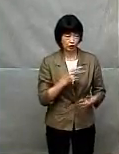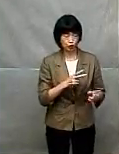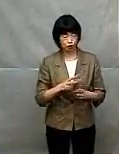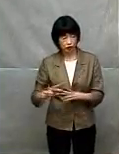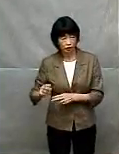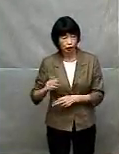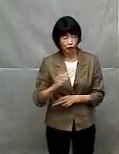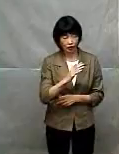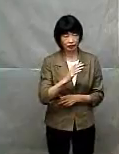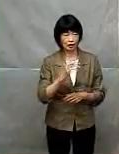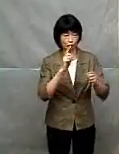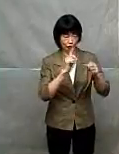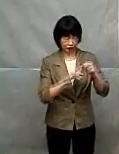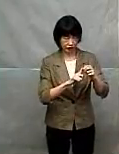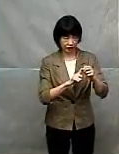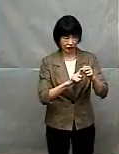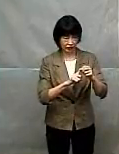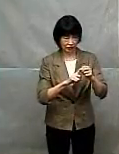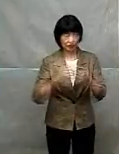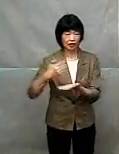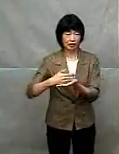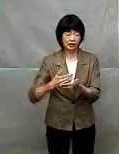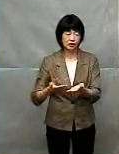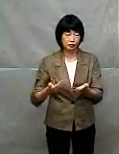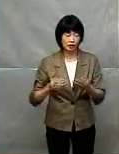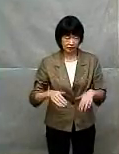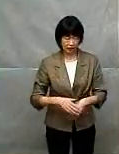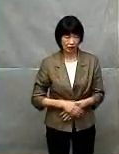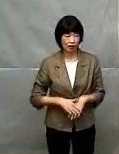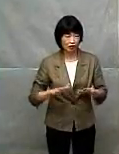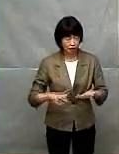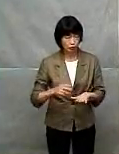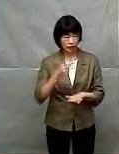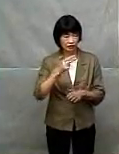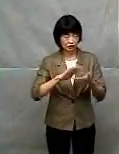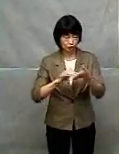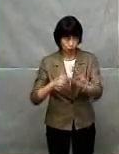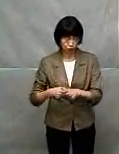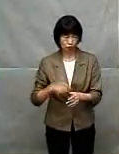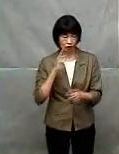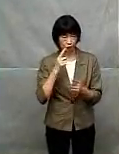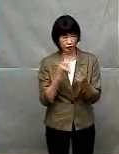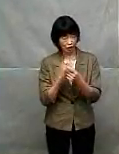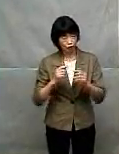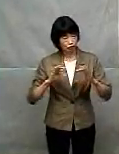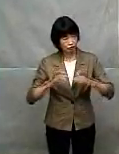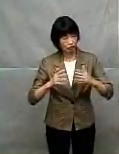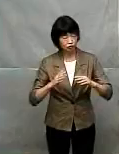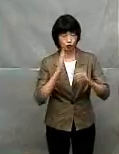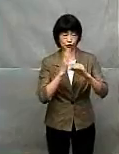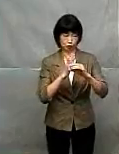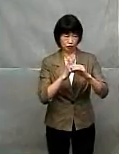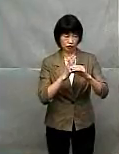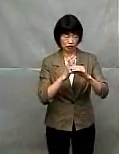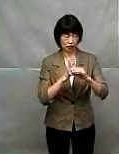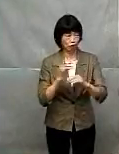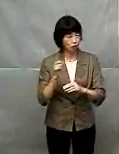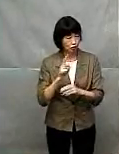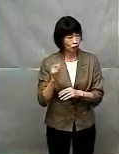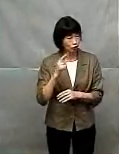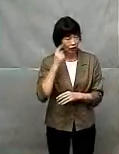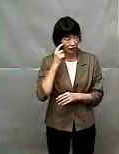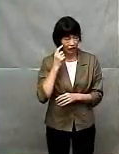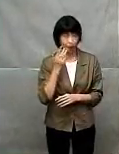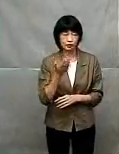とおっしゃいました。今市町村で目下見直し議論が続いています。 ますが、こうした議論をどう評価します